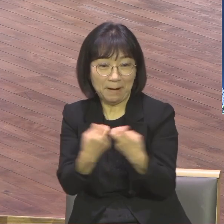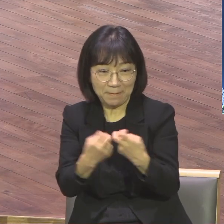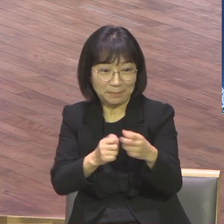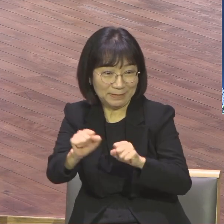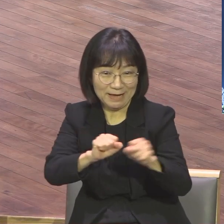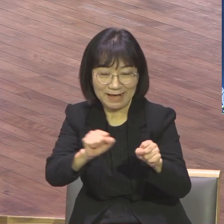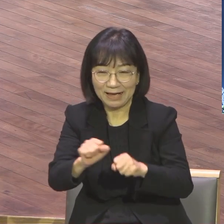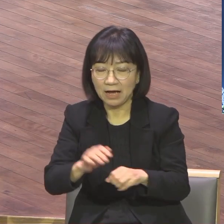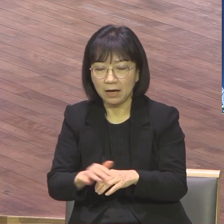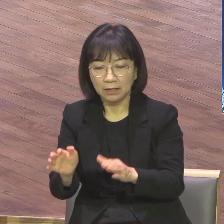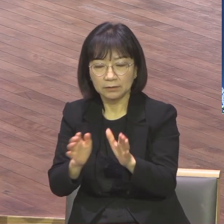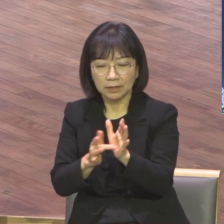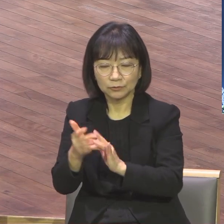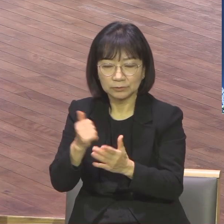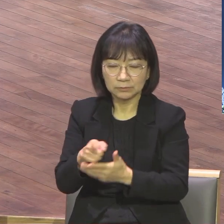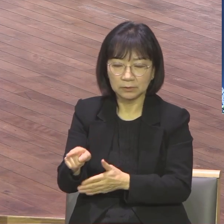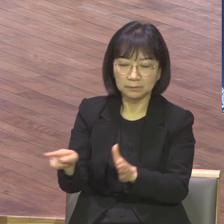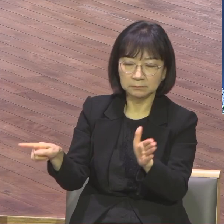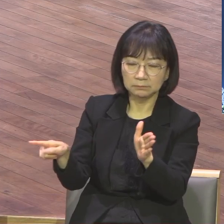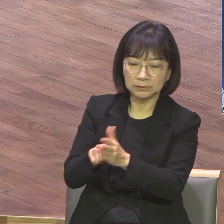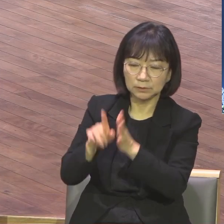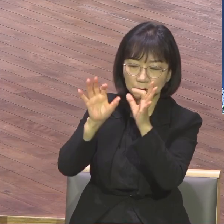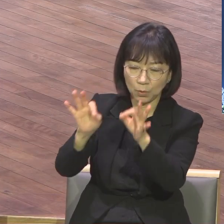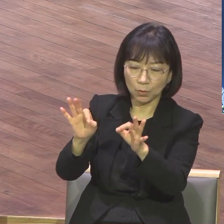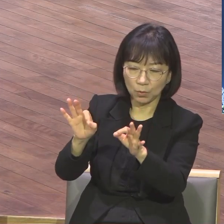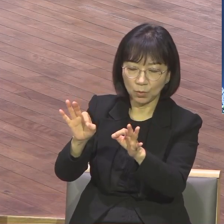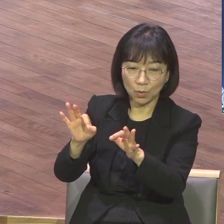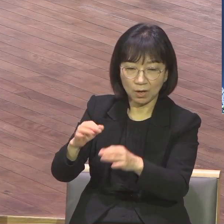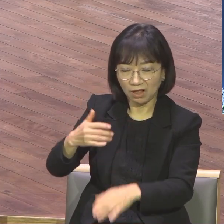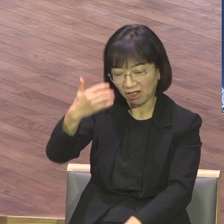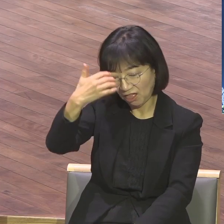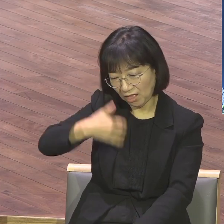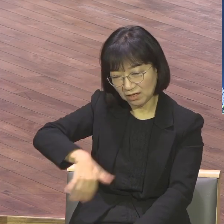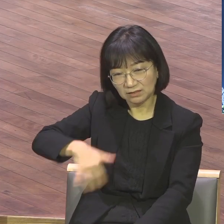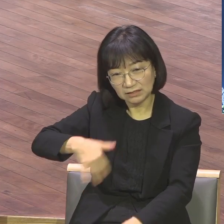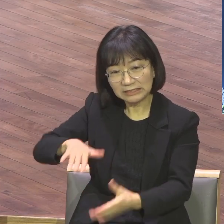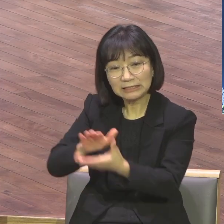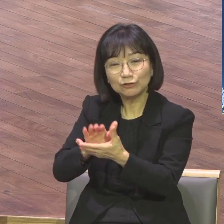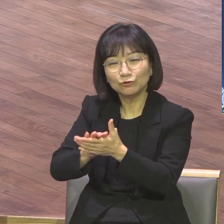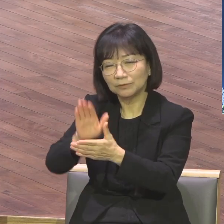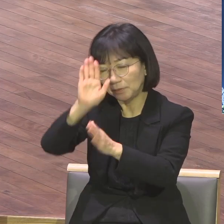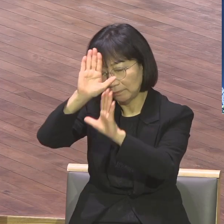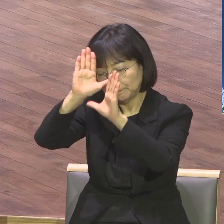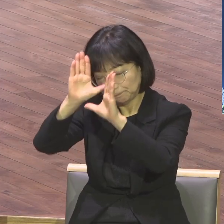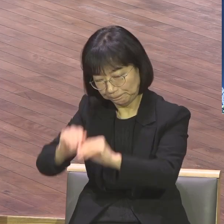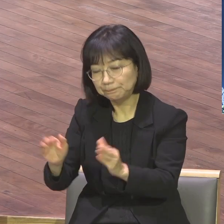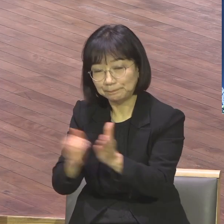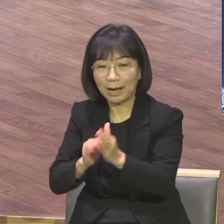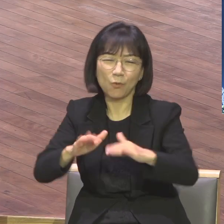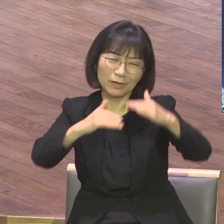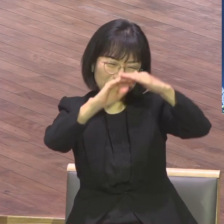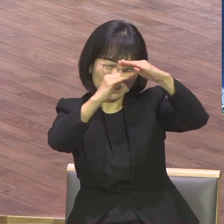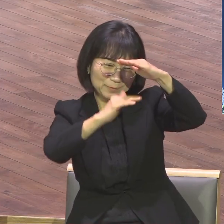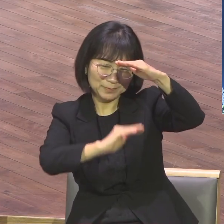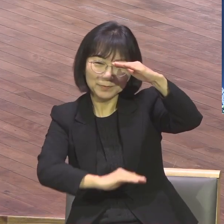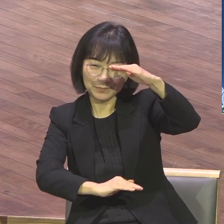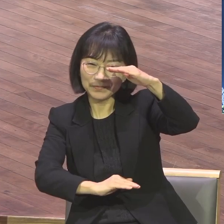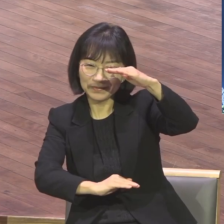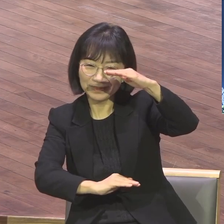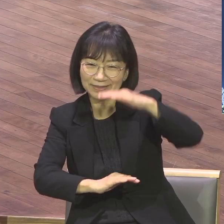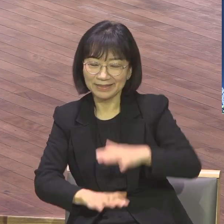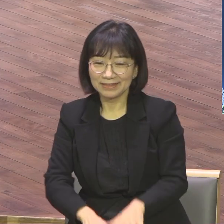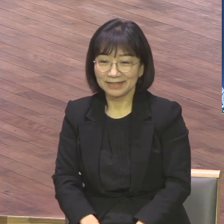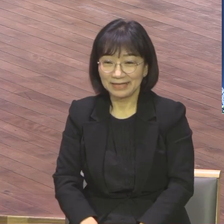보시고 중풍병자를 이 중풍 친구를 치유해 주셨다. 자, 내